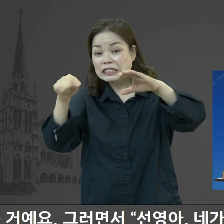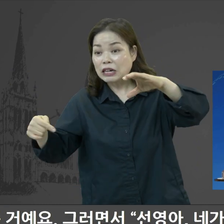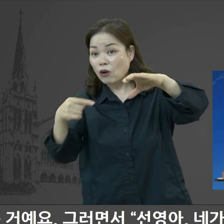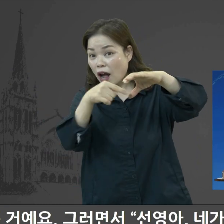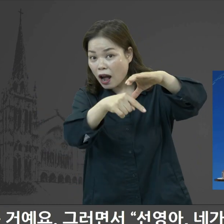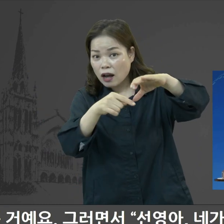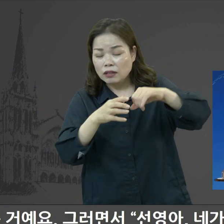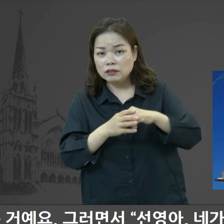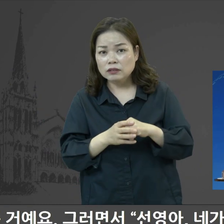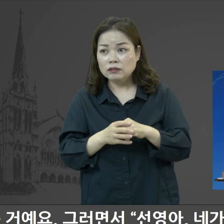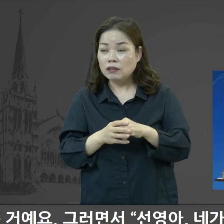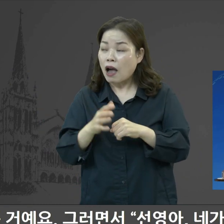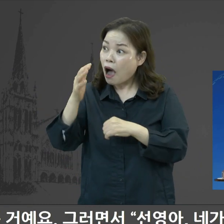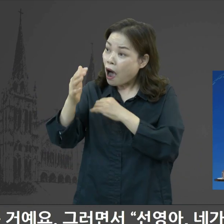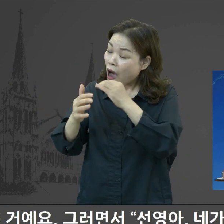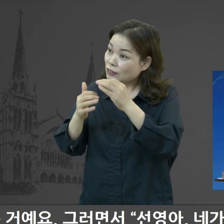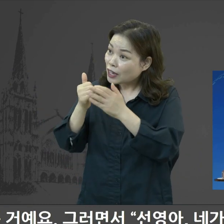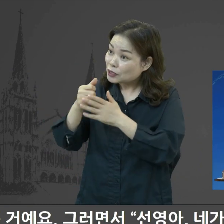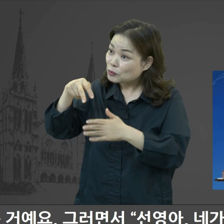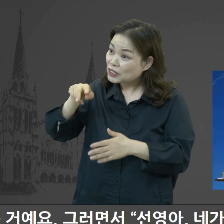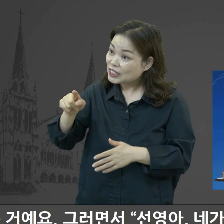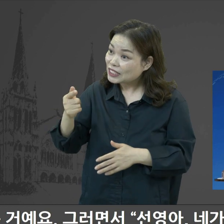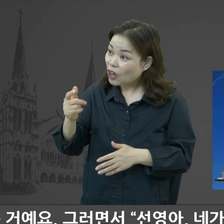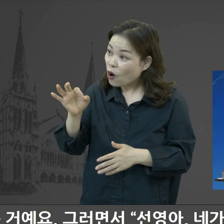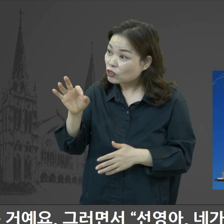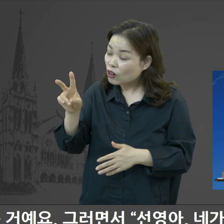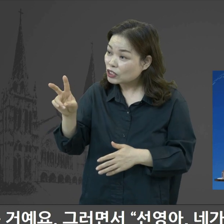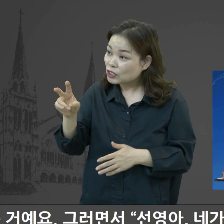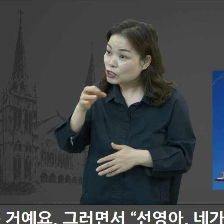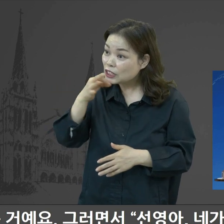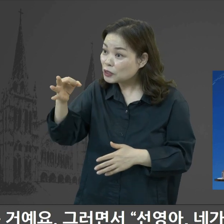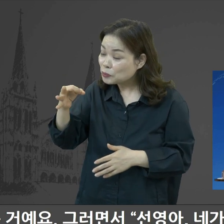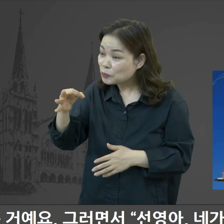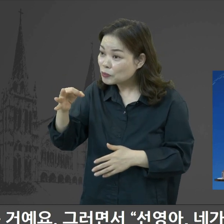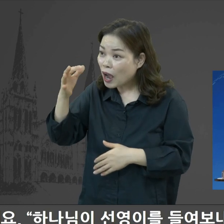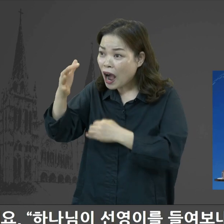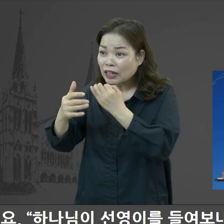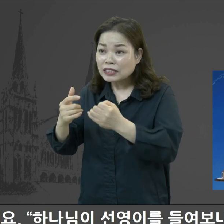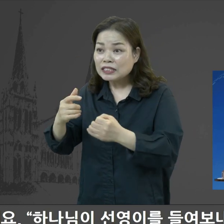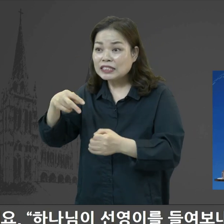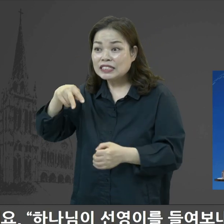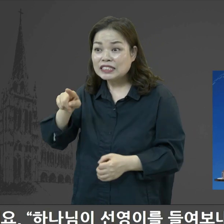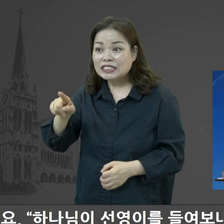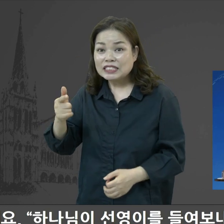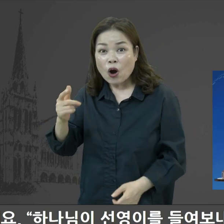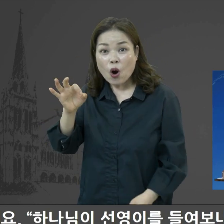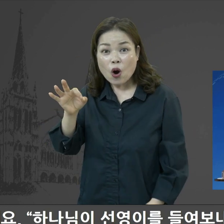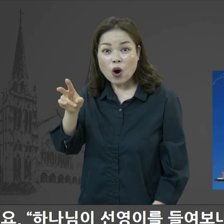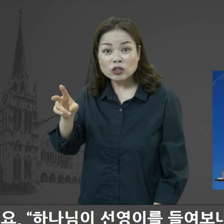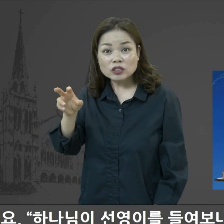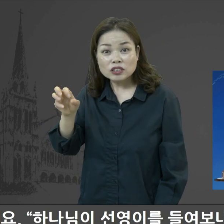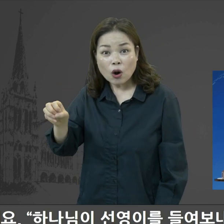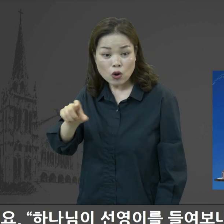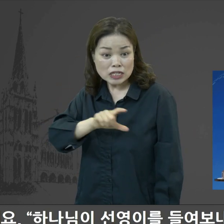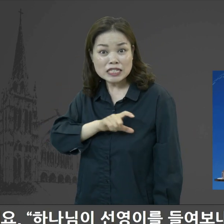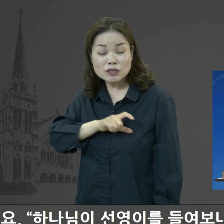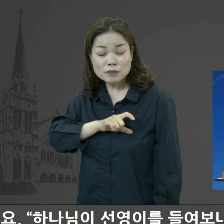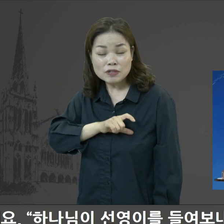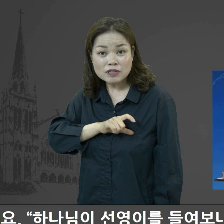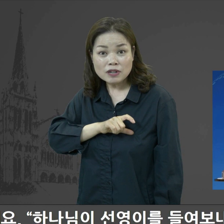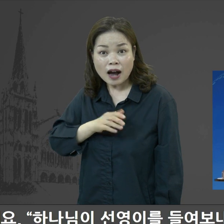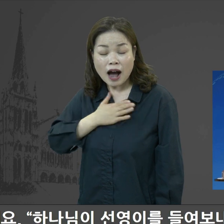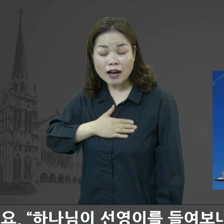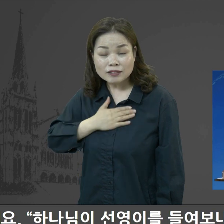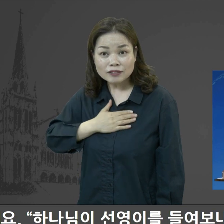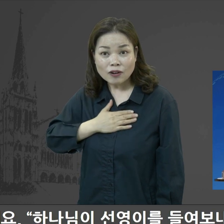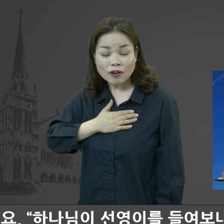그러는데요, 하나님이 선영이를 들여보내라고 하는데요, 하나님이 선영이를 하고 나를 안다라는 거에 머리끝이 확